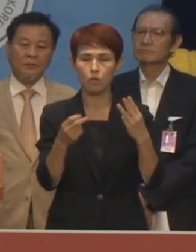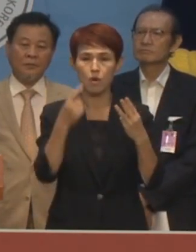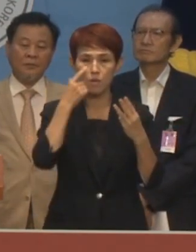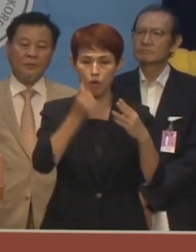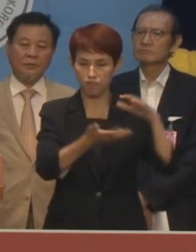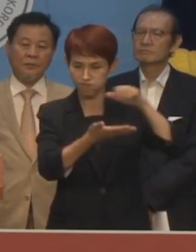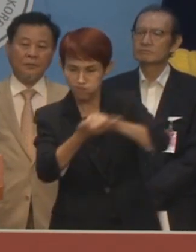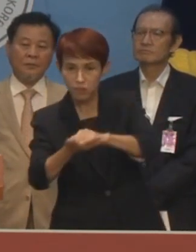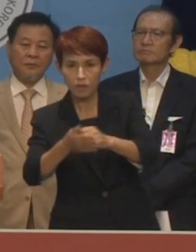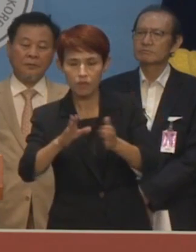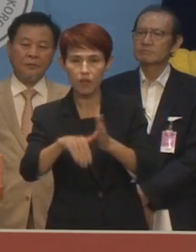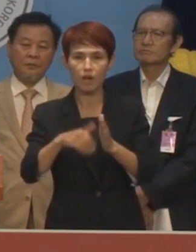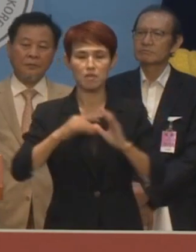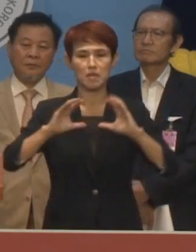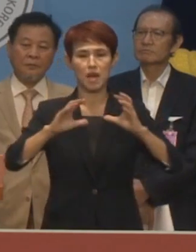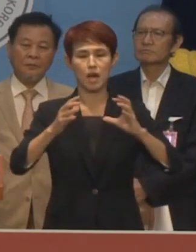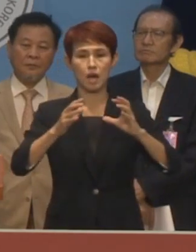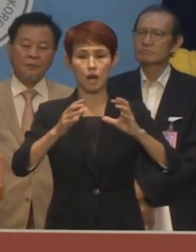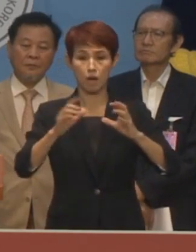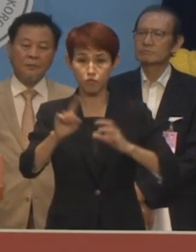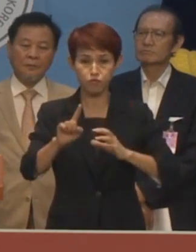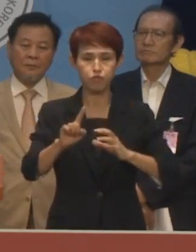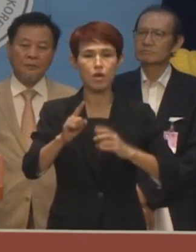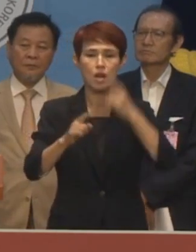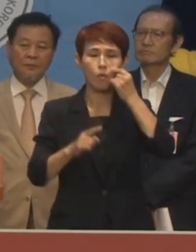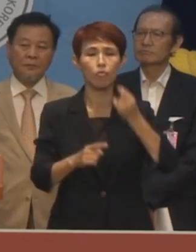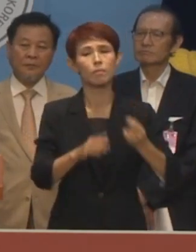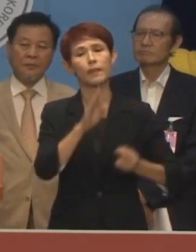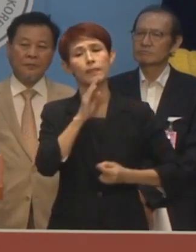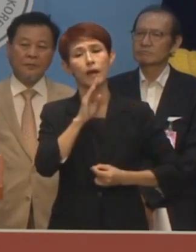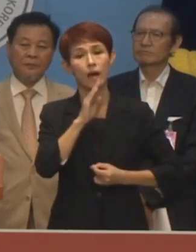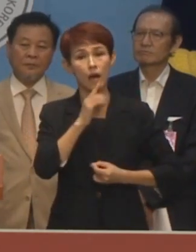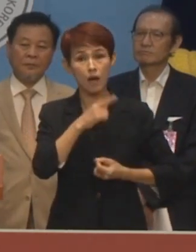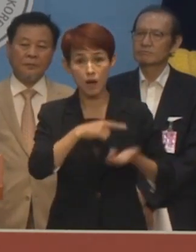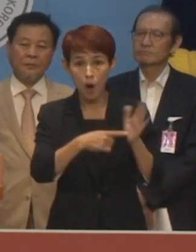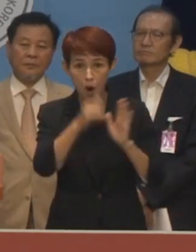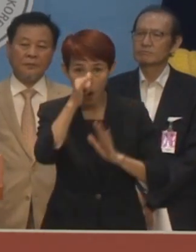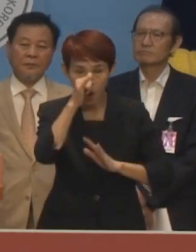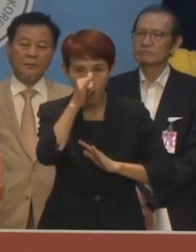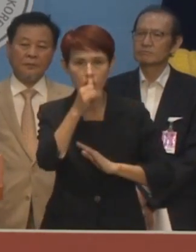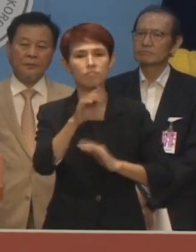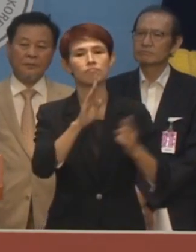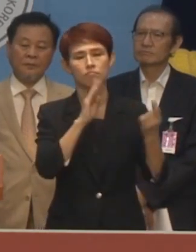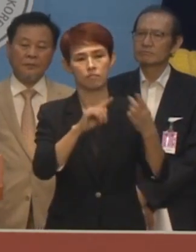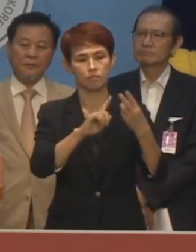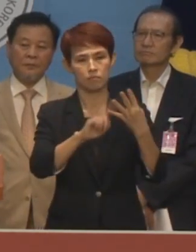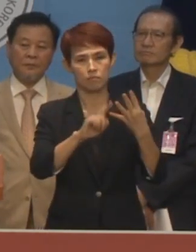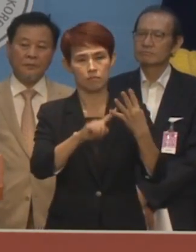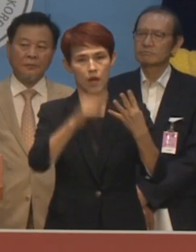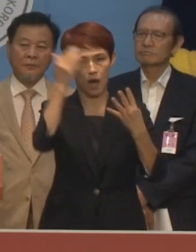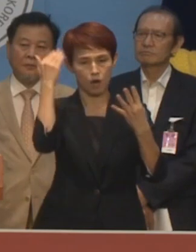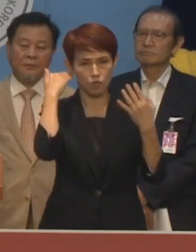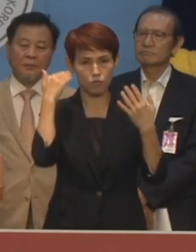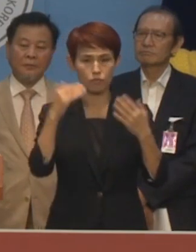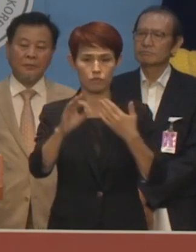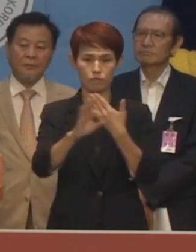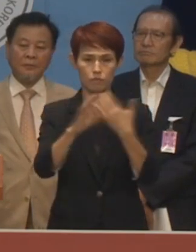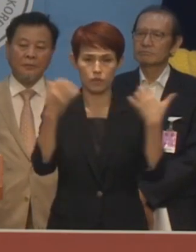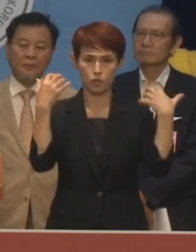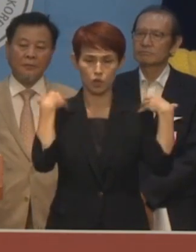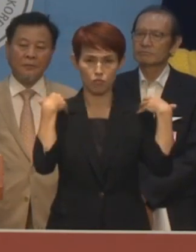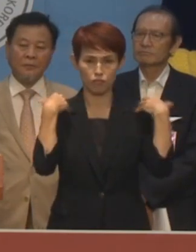우리 국적을 일본이라고 강변하는 자나 단체는 뉴라이트입니다. 넷째, 대한민국 임시정부 역사를